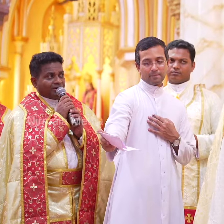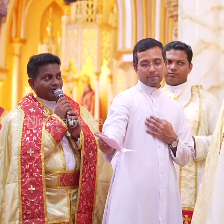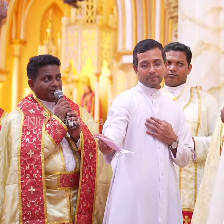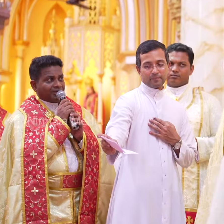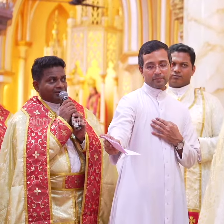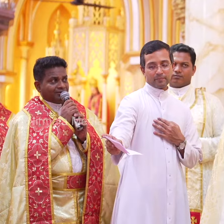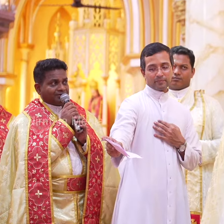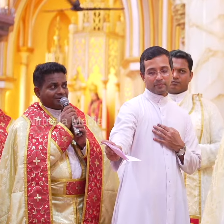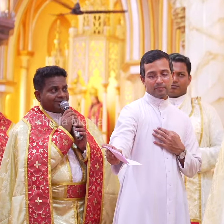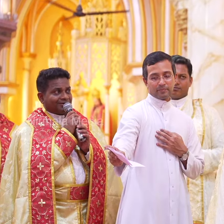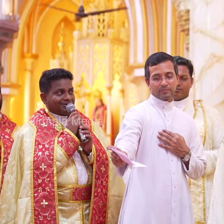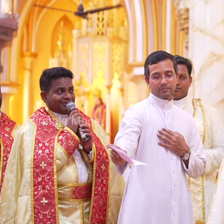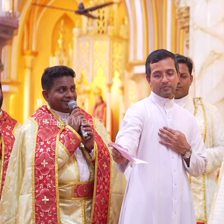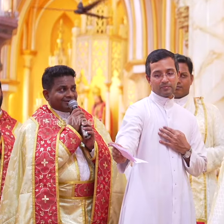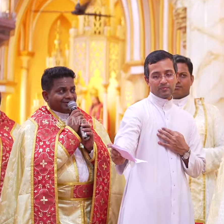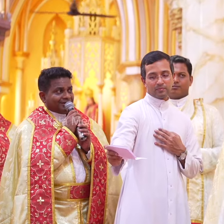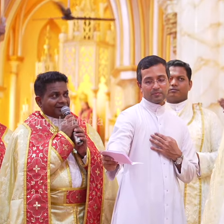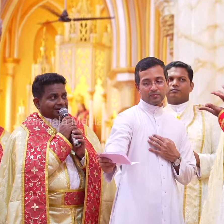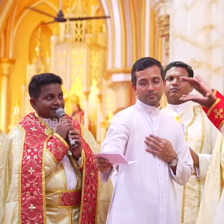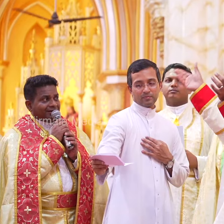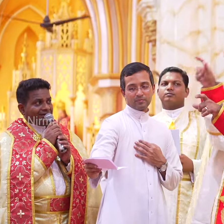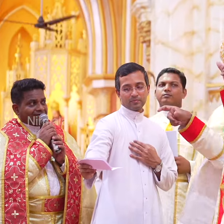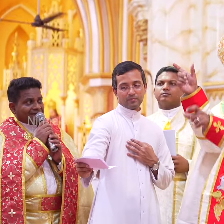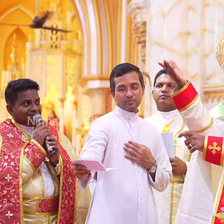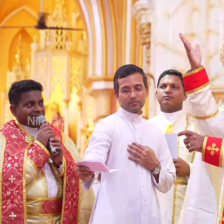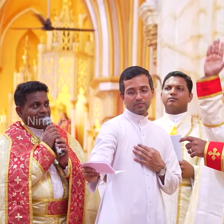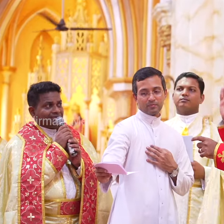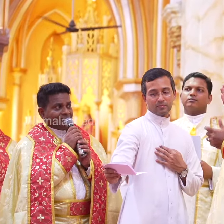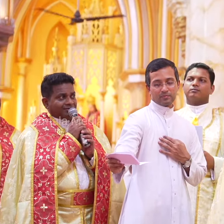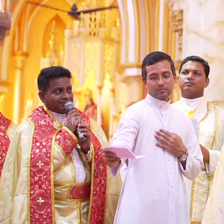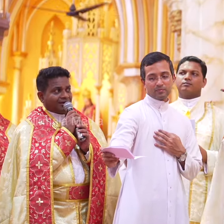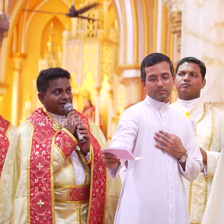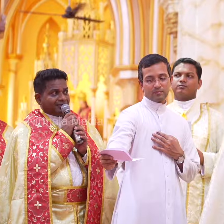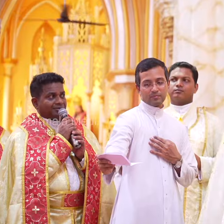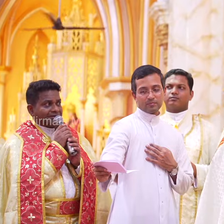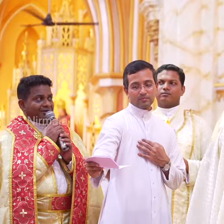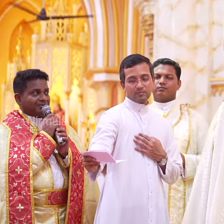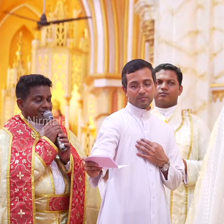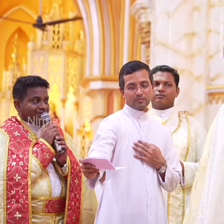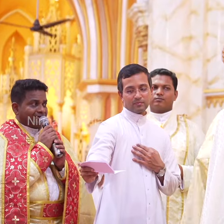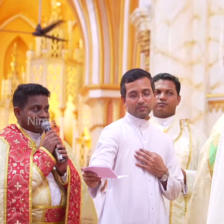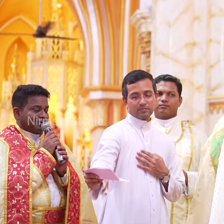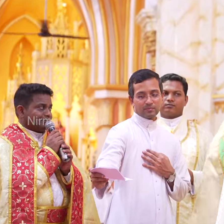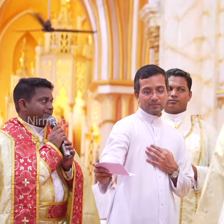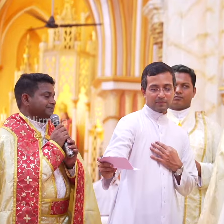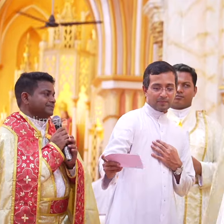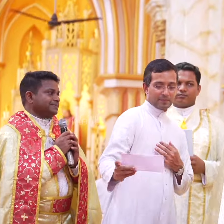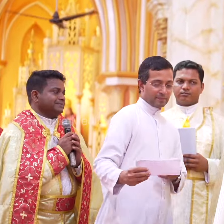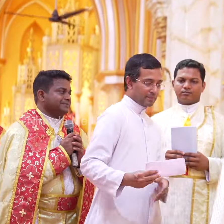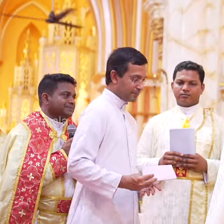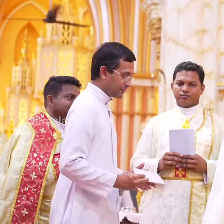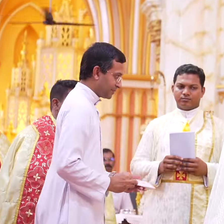എനിക്കൊരിക്കലും മറക്കുവാൻ പറ്റാത്തൊരു ദിവസമാണ്. എനിക്ക് തന്ന എല്ലാ സ്നേഹത്തിനും സഹായത്തിനും പ്രത്യേകം നന്ദി കാണിക്കുന്നു.